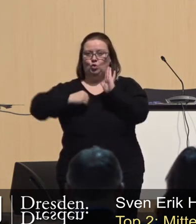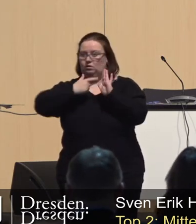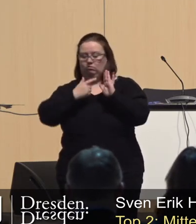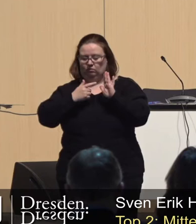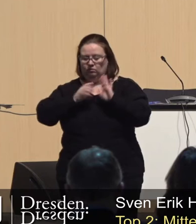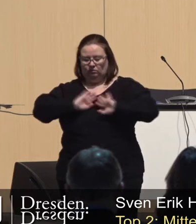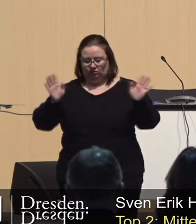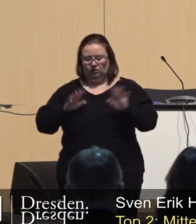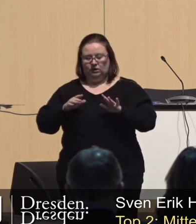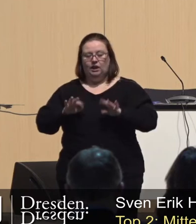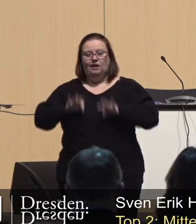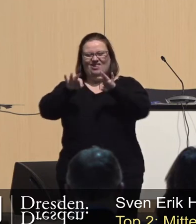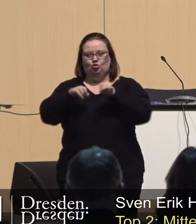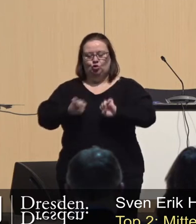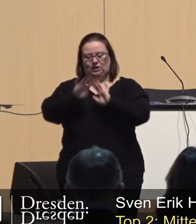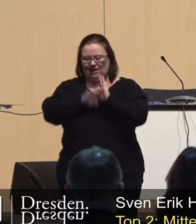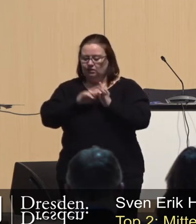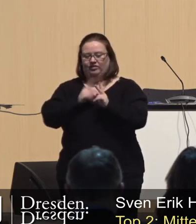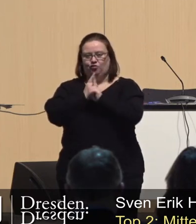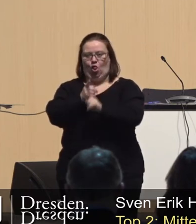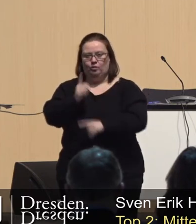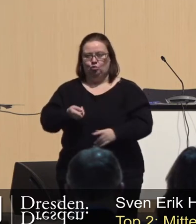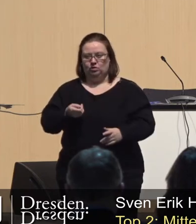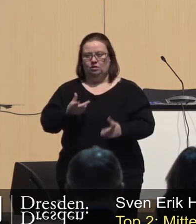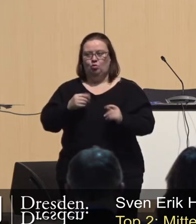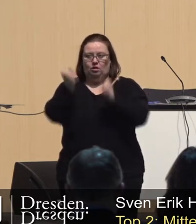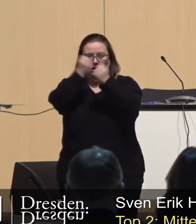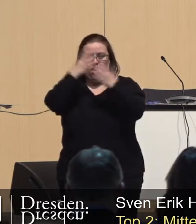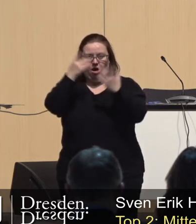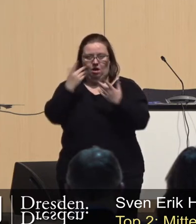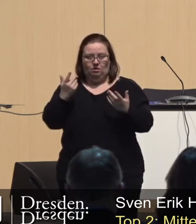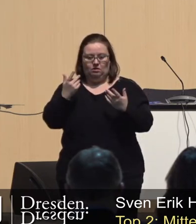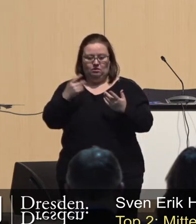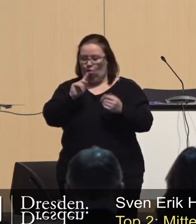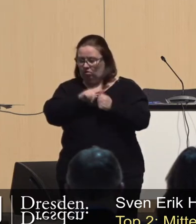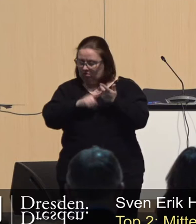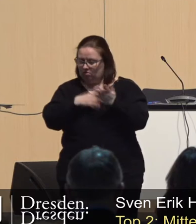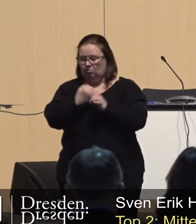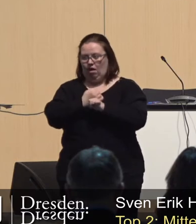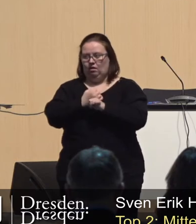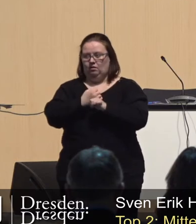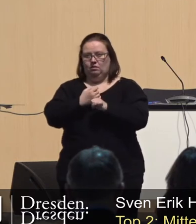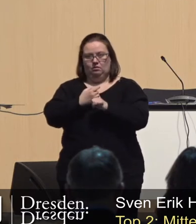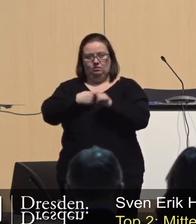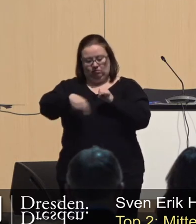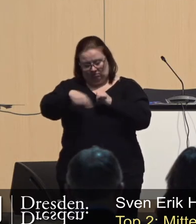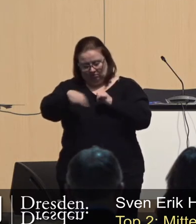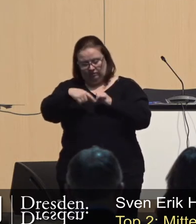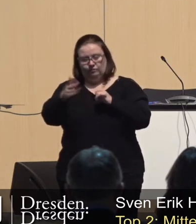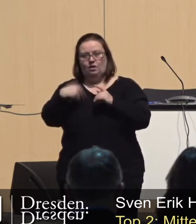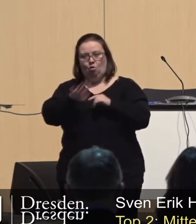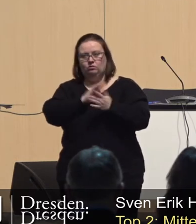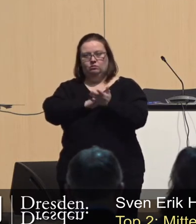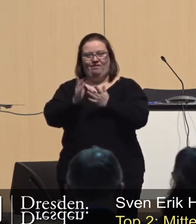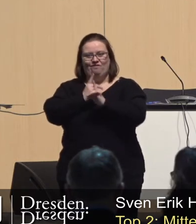des Infektionsschutzgesetzes zu verstoßen. Wir werden natürlich alles dafür tun, um dass diese